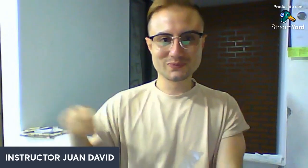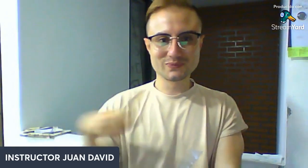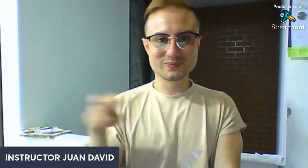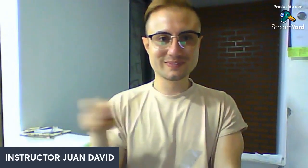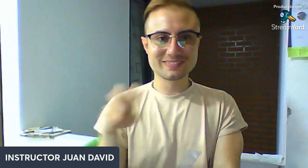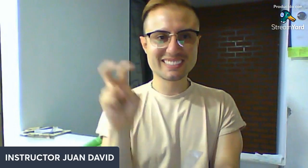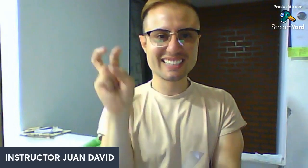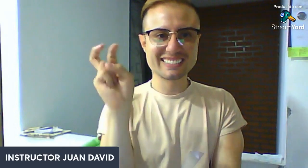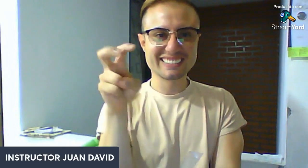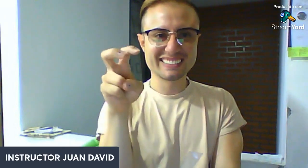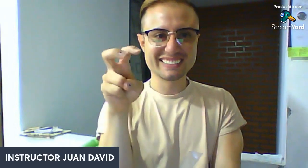serpiente.